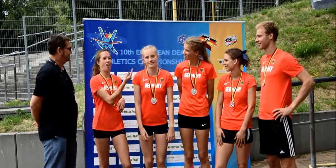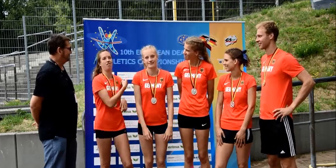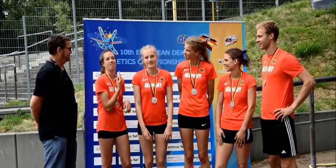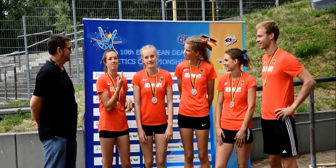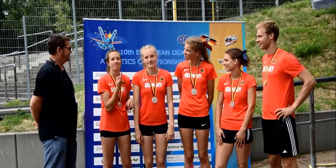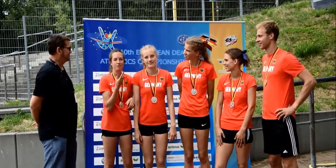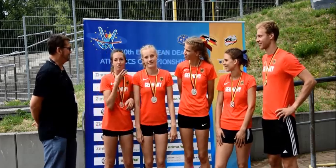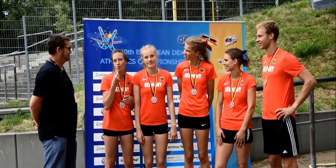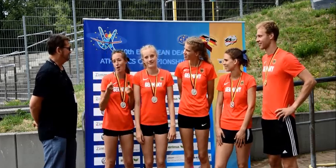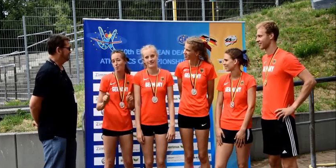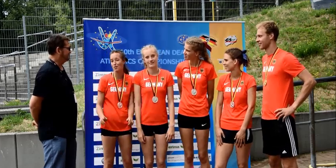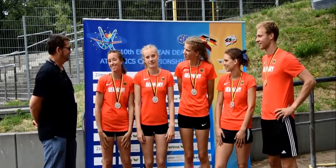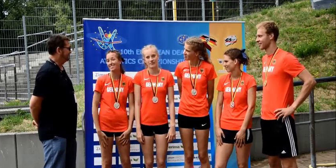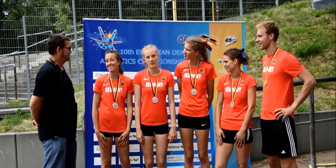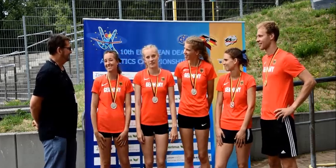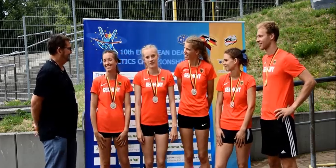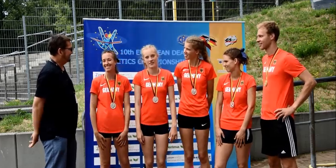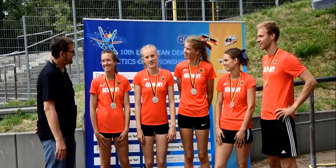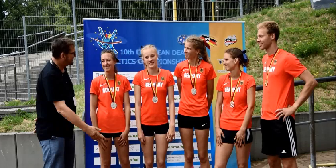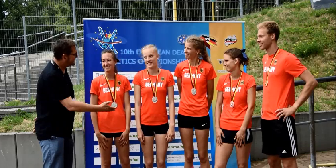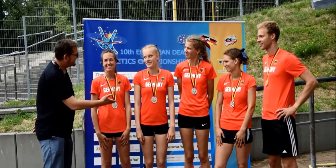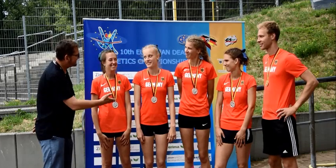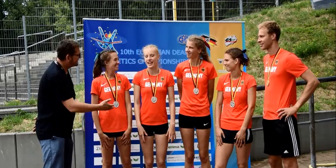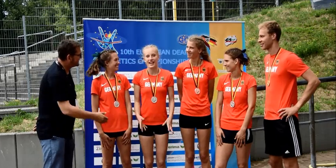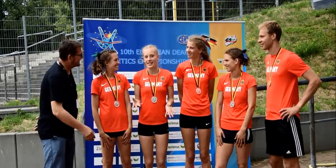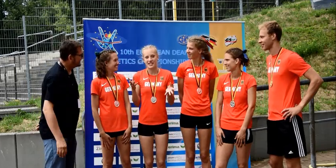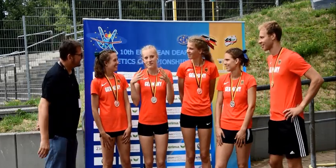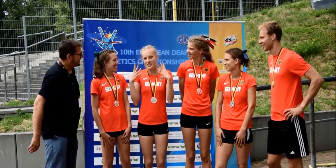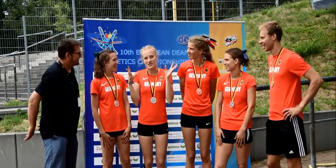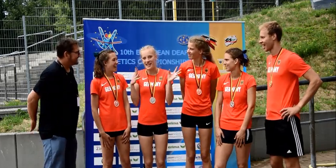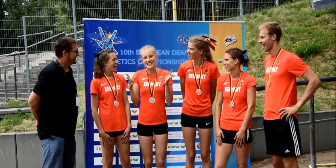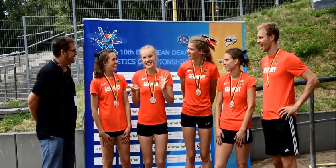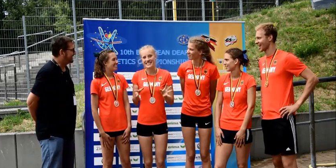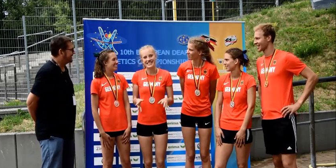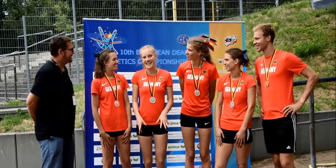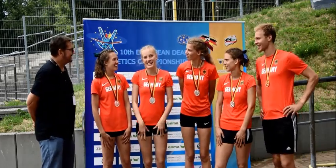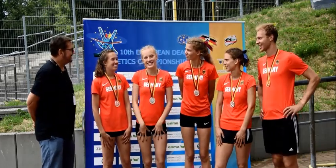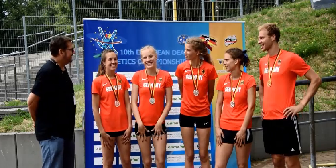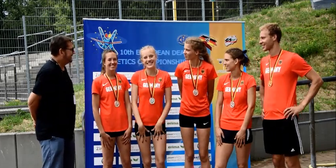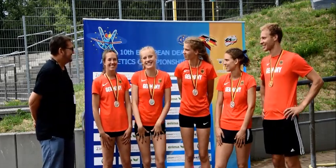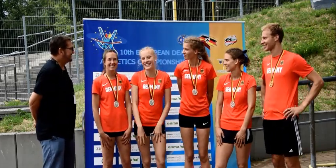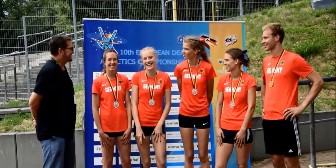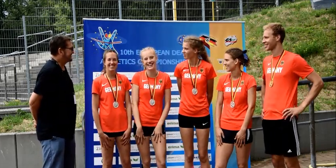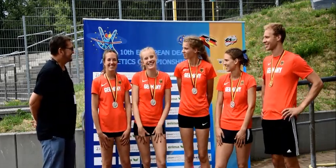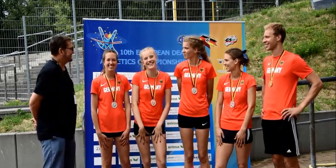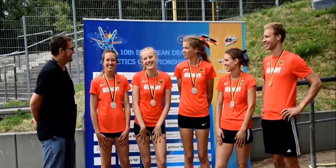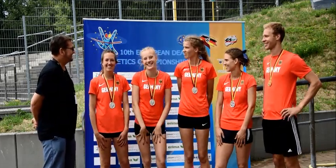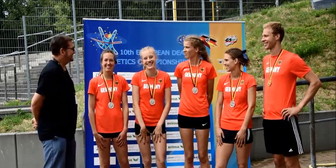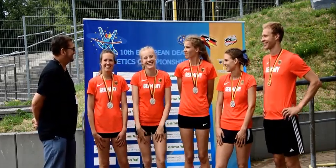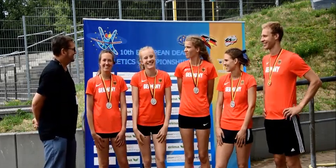unglaubliche Überraschung für uns alle und toll. Ich habe das noch gar nicht richtig realisiert, sagt